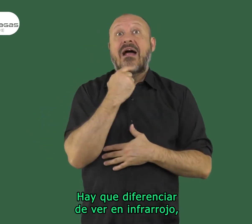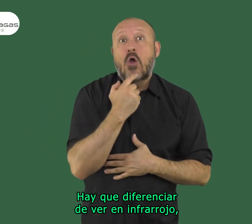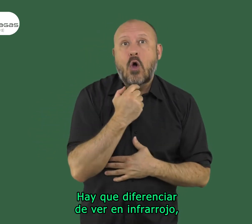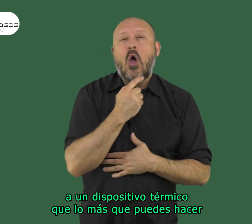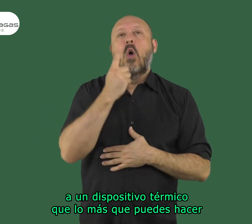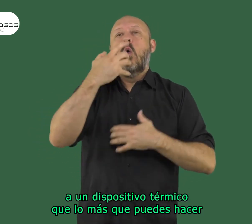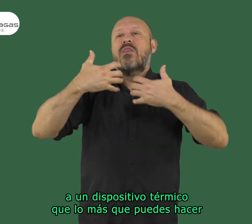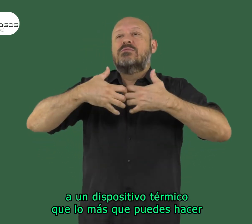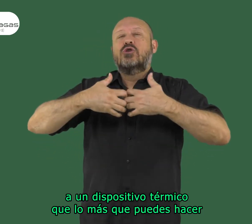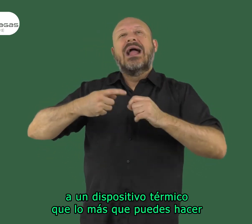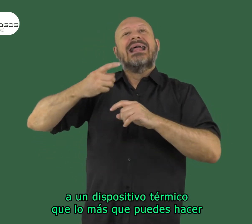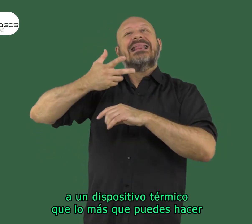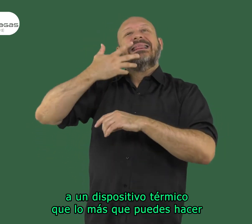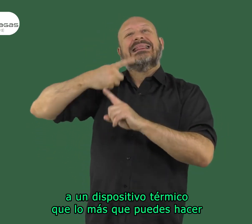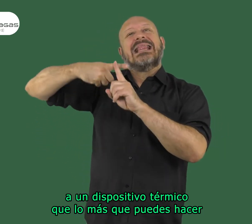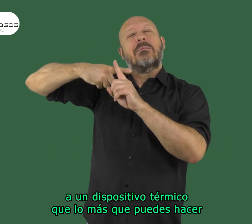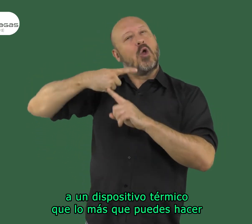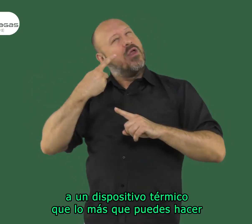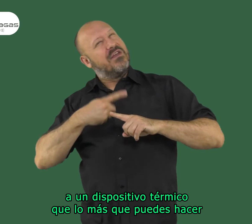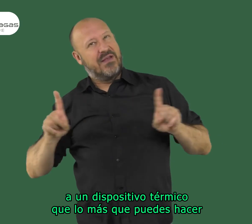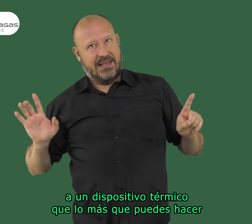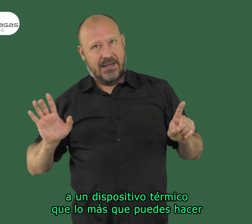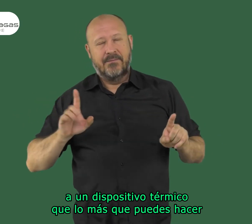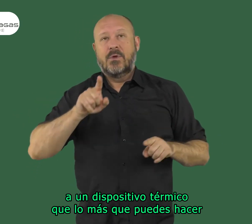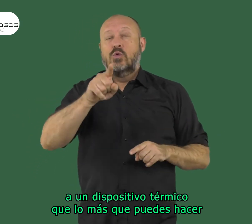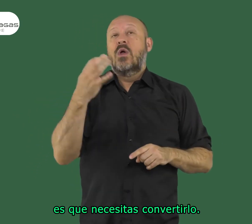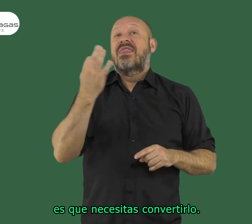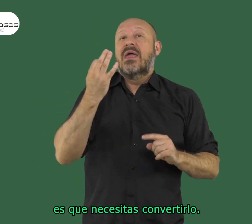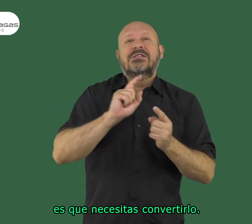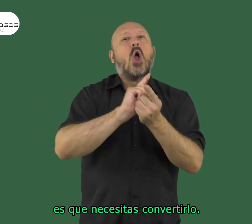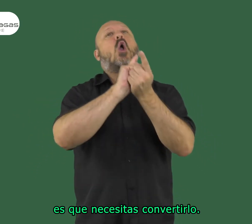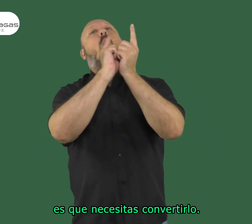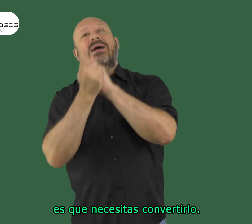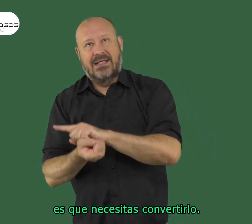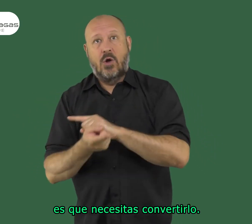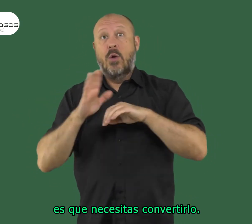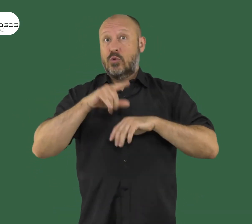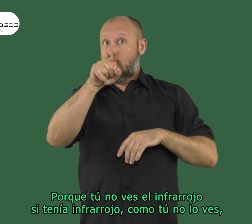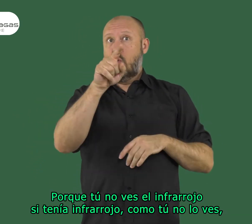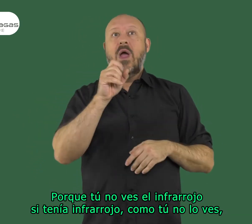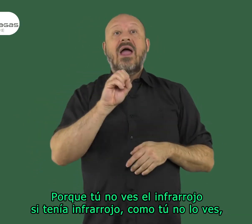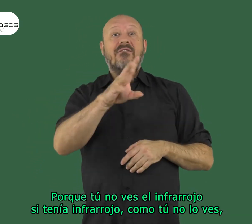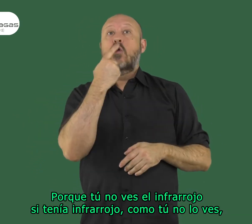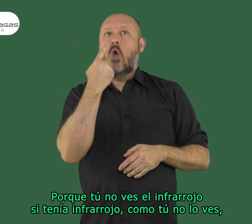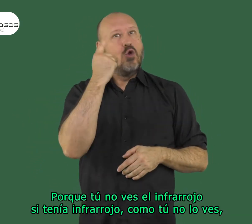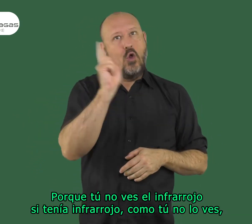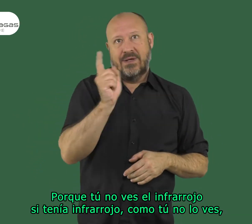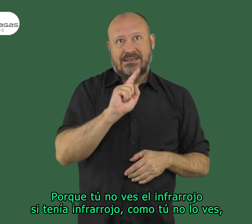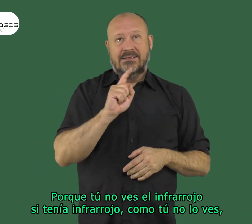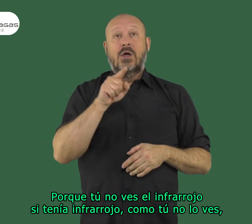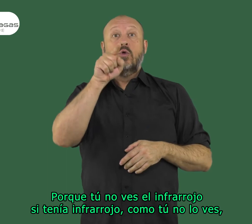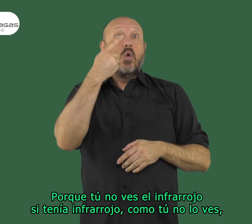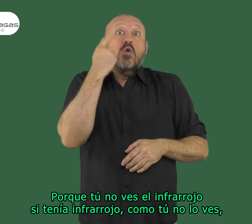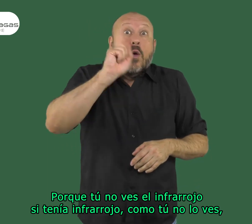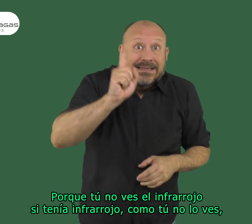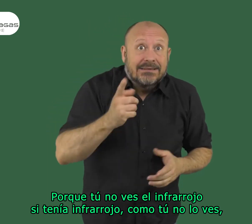en infrarrojo a un dispositivo térmico. Lo más que puedes hacer es que necesitas convertirlo, porque tú no ves el